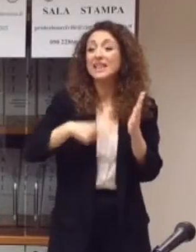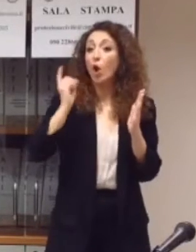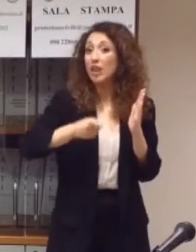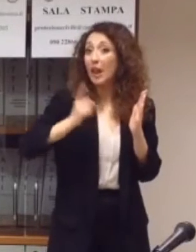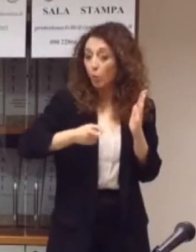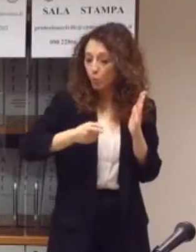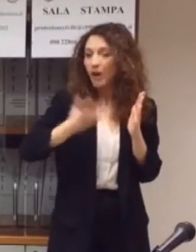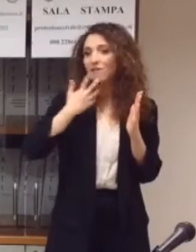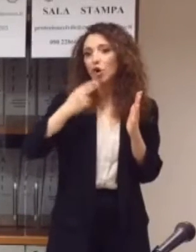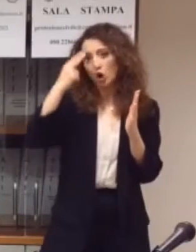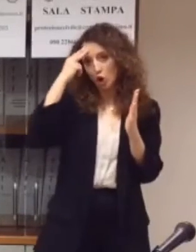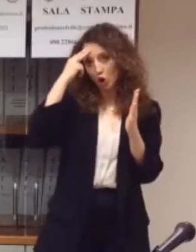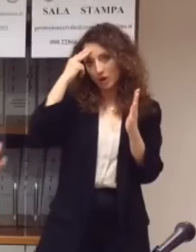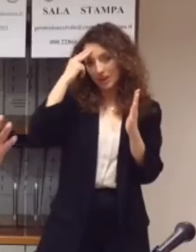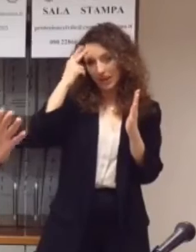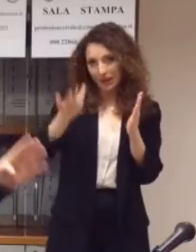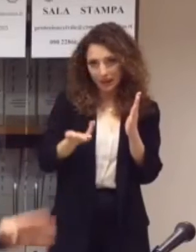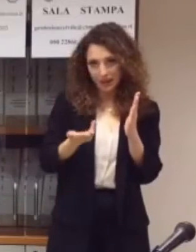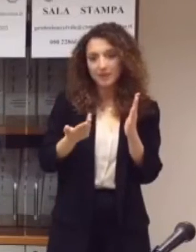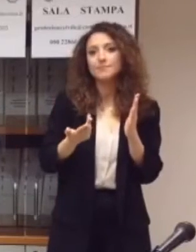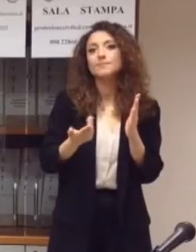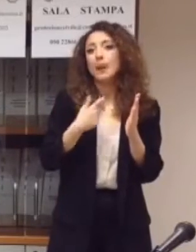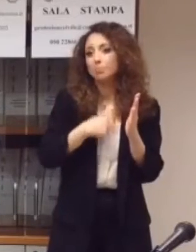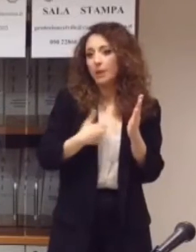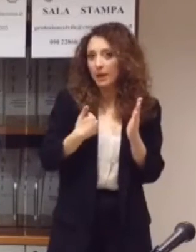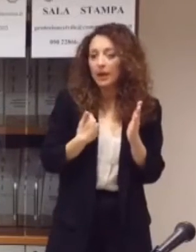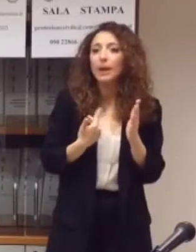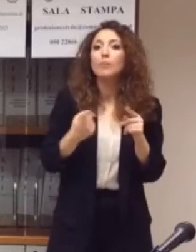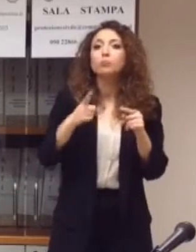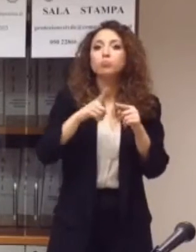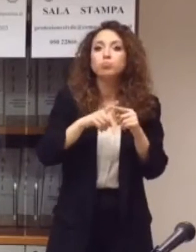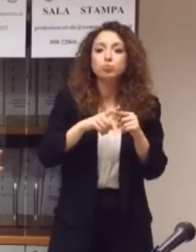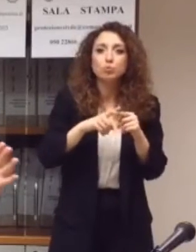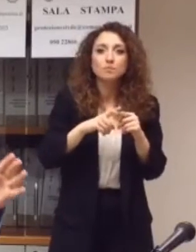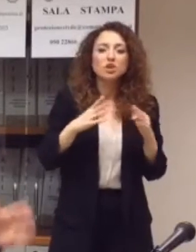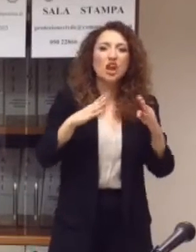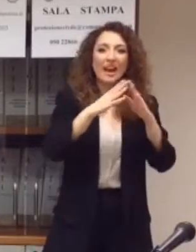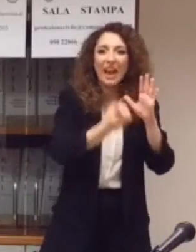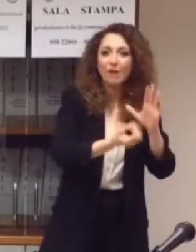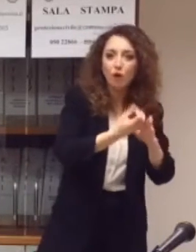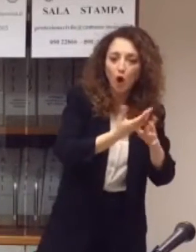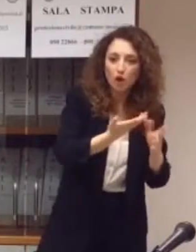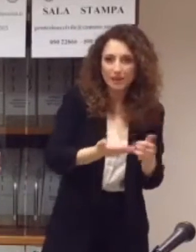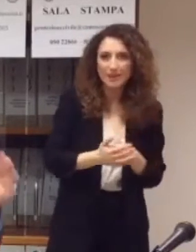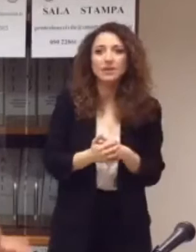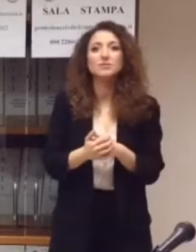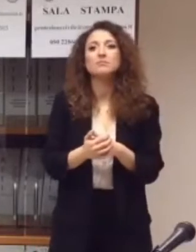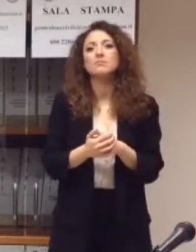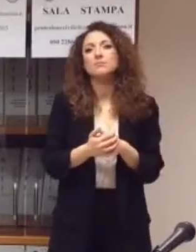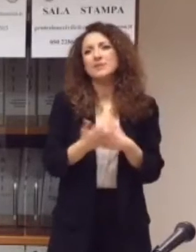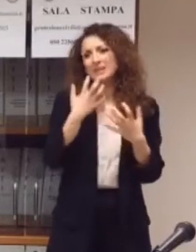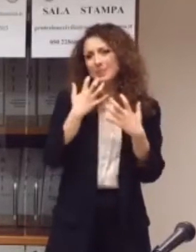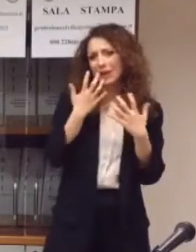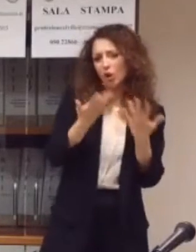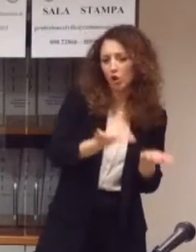e anche qui agli untori o fautori della gerarchia delle fonti, che sono